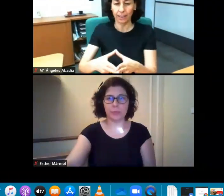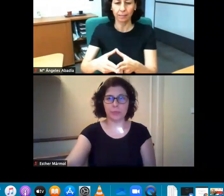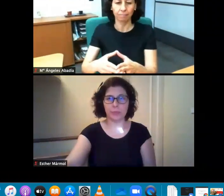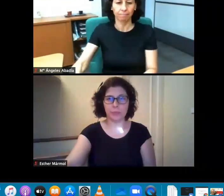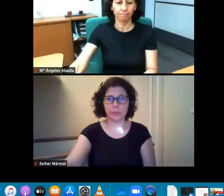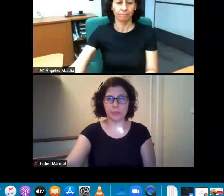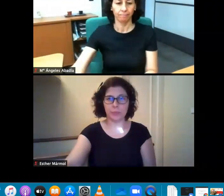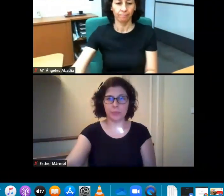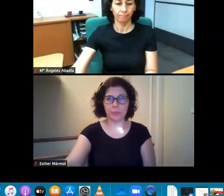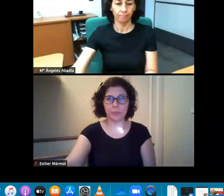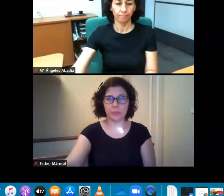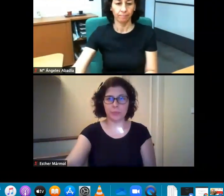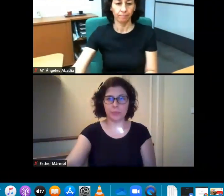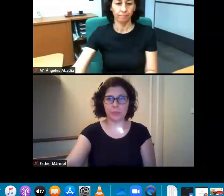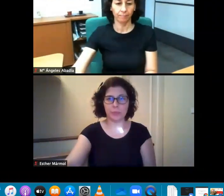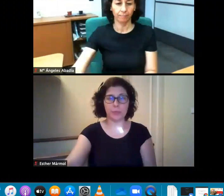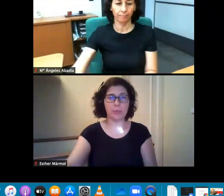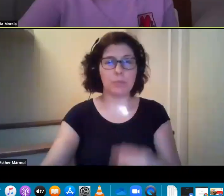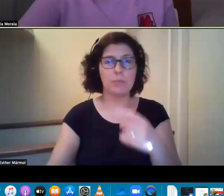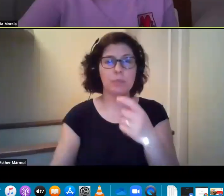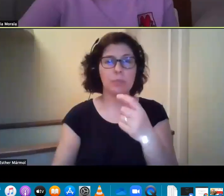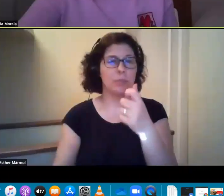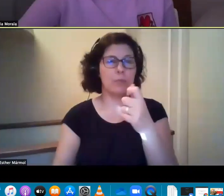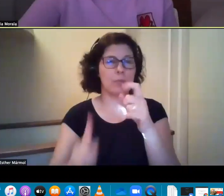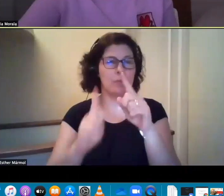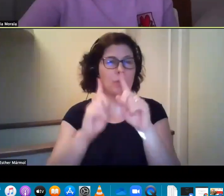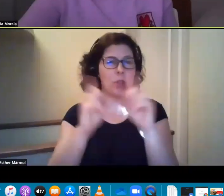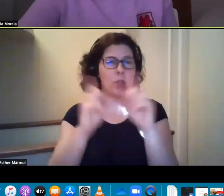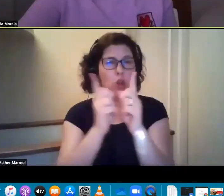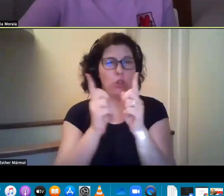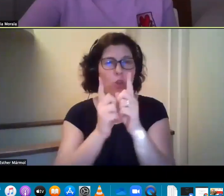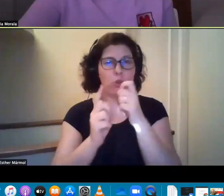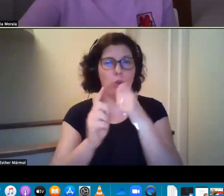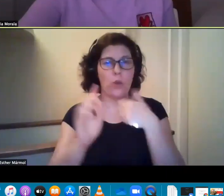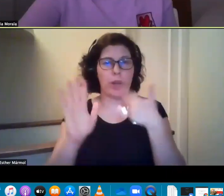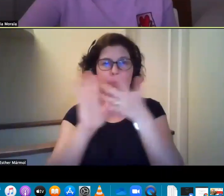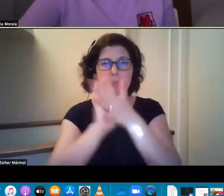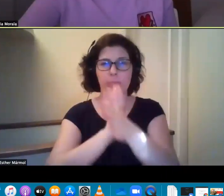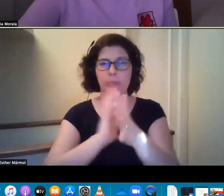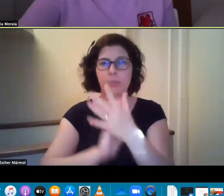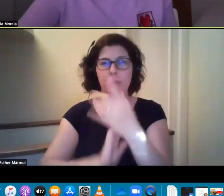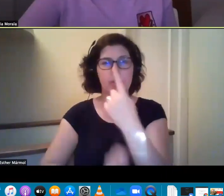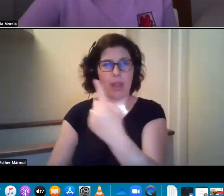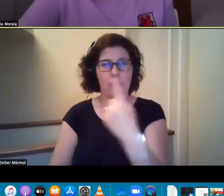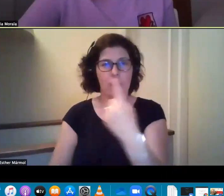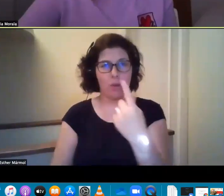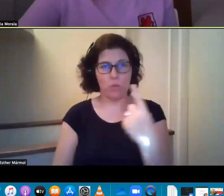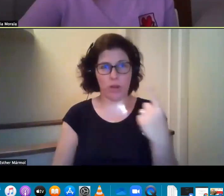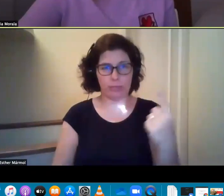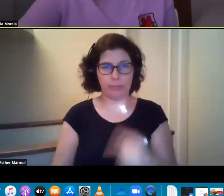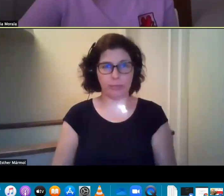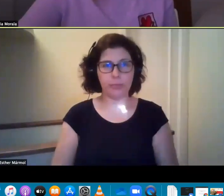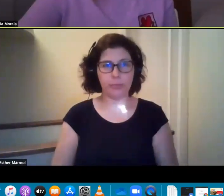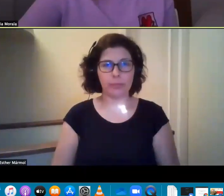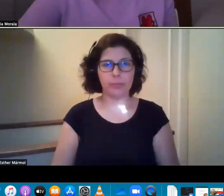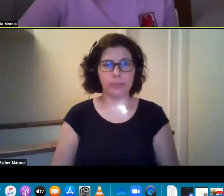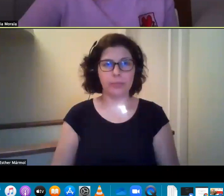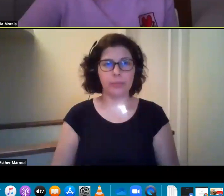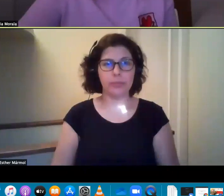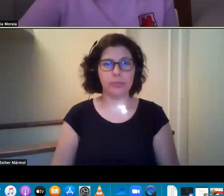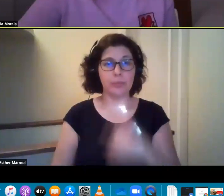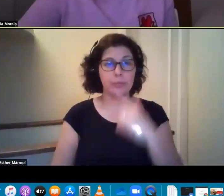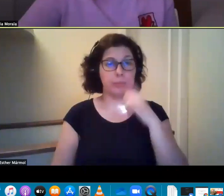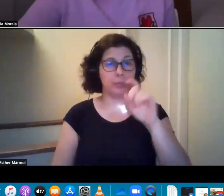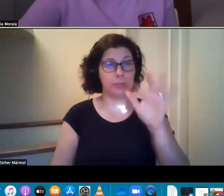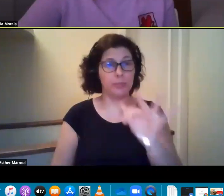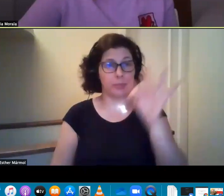muy, muy breve voy a comentar cada una de ellas. En la siguiente diapositiva os hablo un poco de